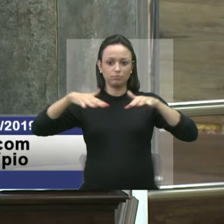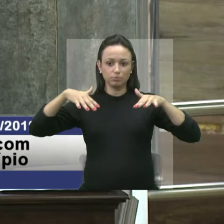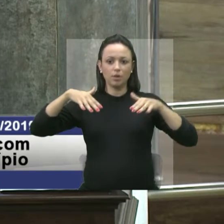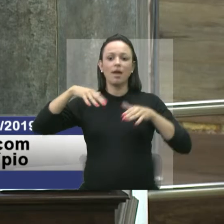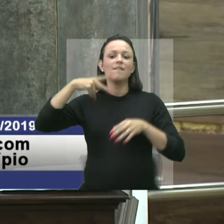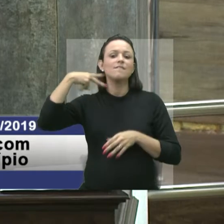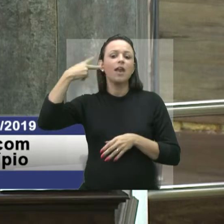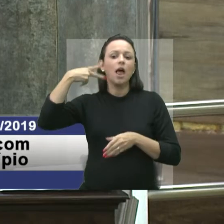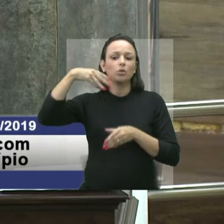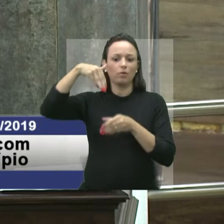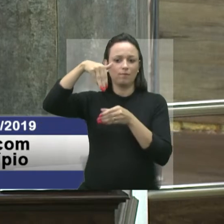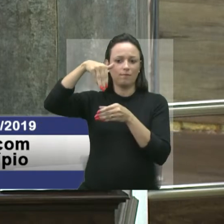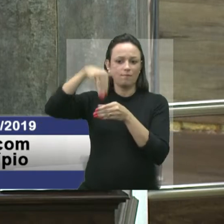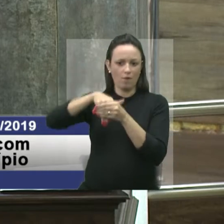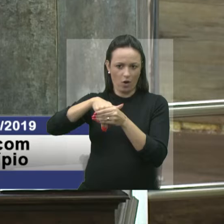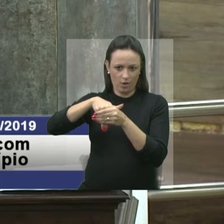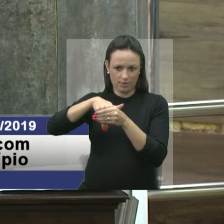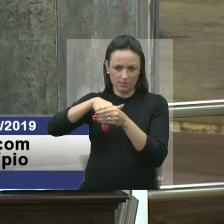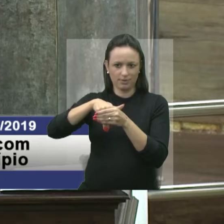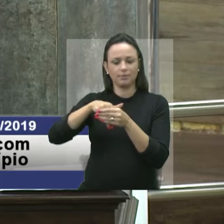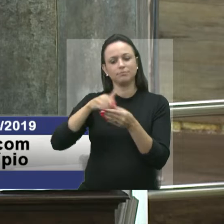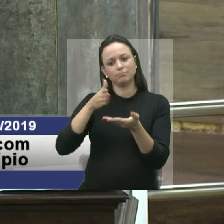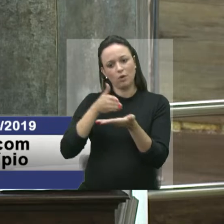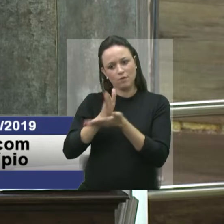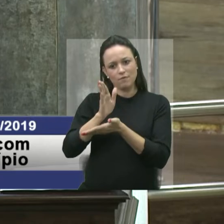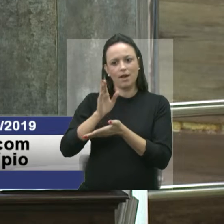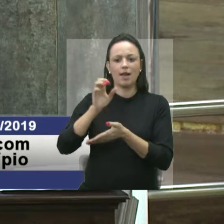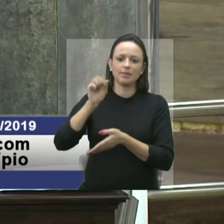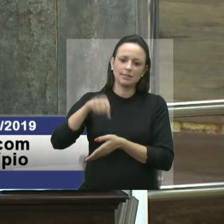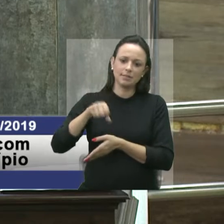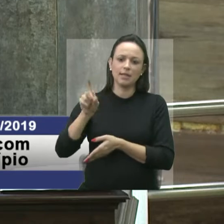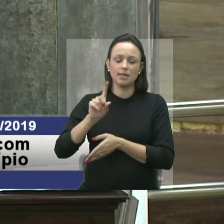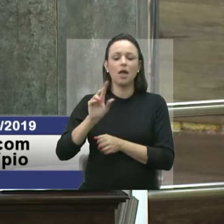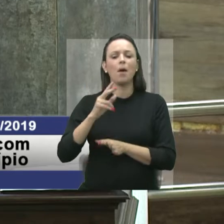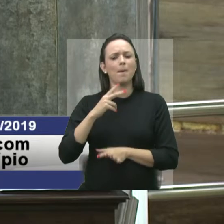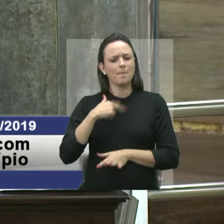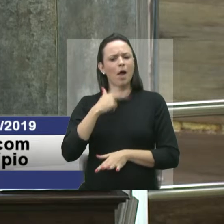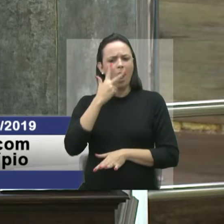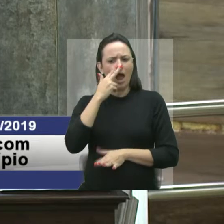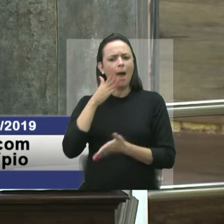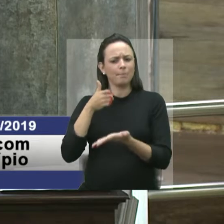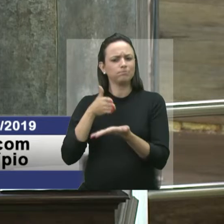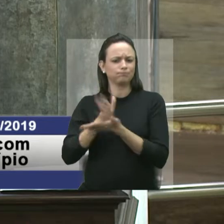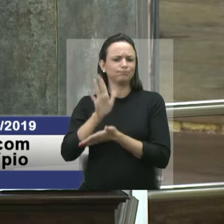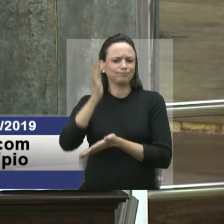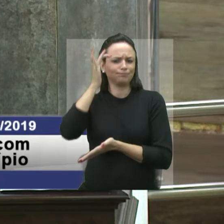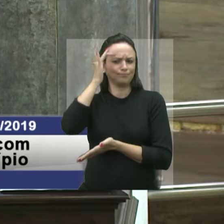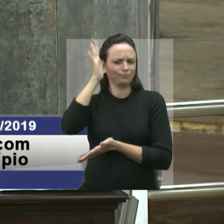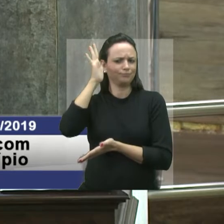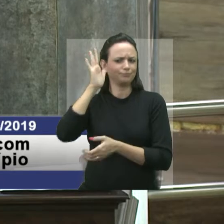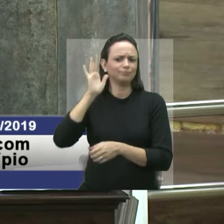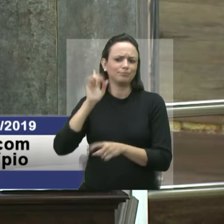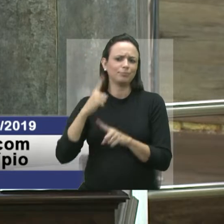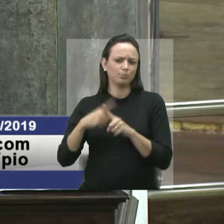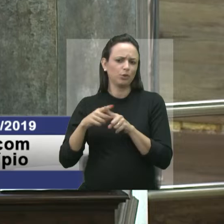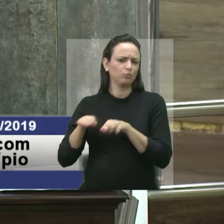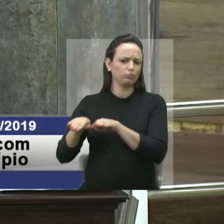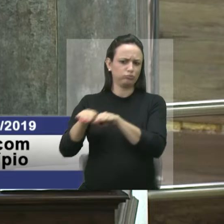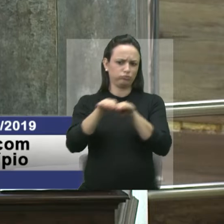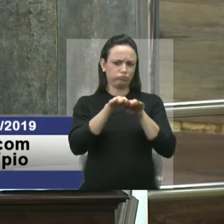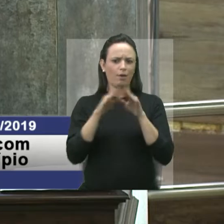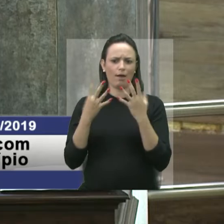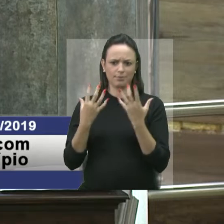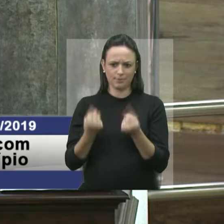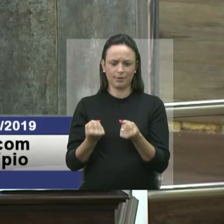senhores vereadores para aprovar ou rejeitar, mas acreditamos que, com certeza, será aprovado por unanimidade. Eu